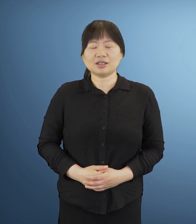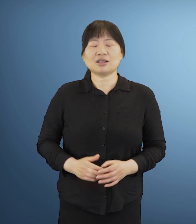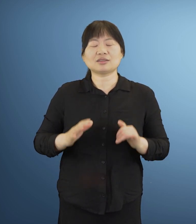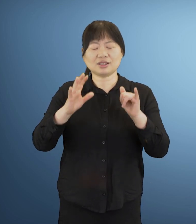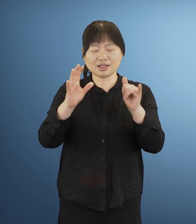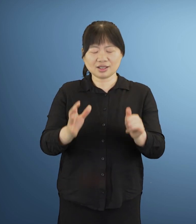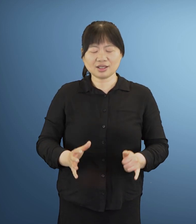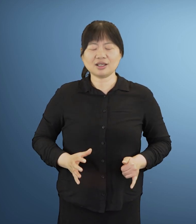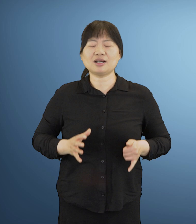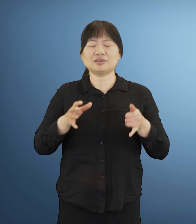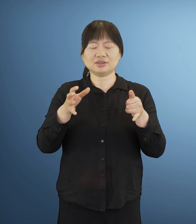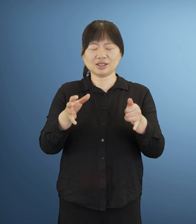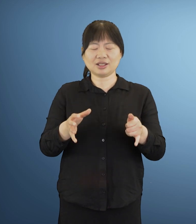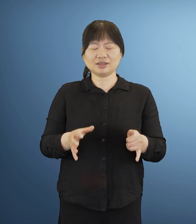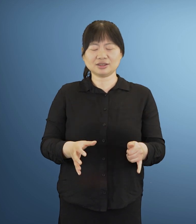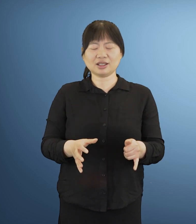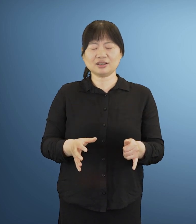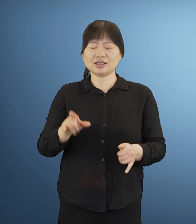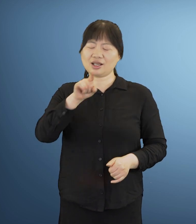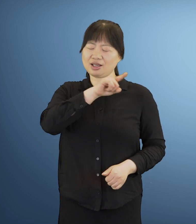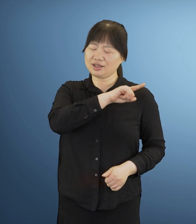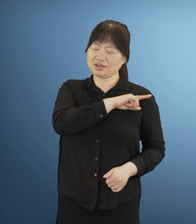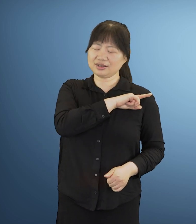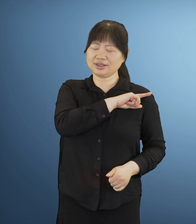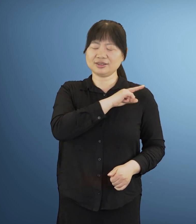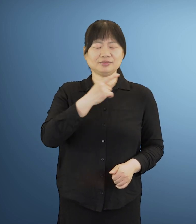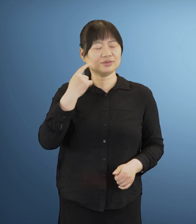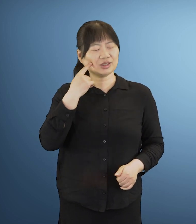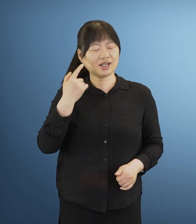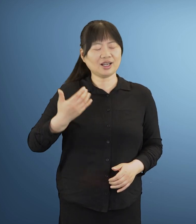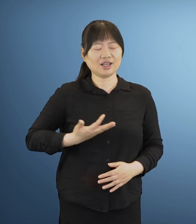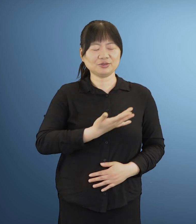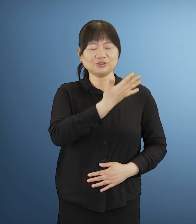이 세상 가장